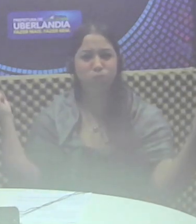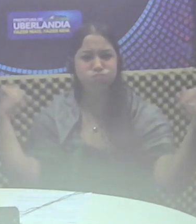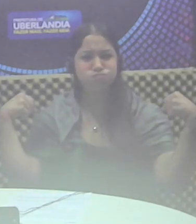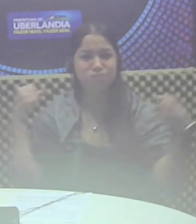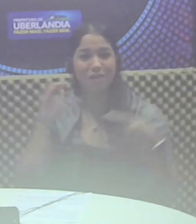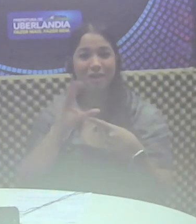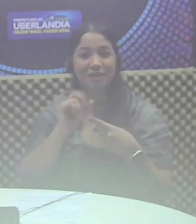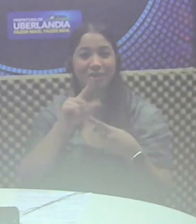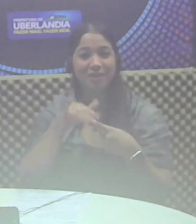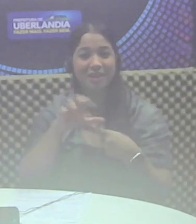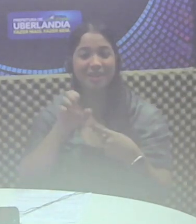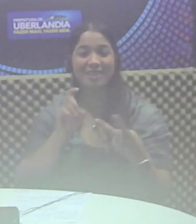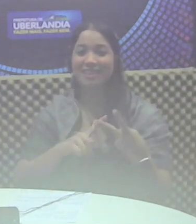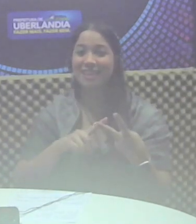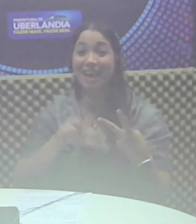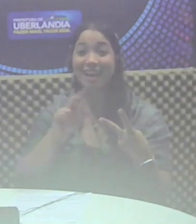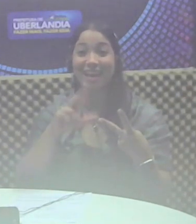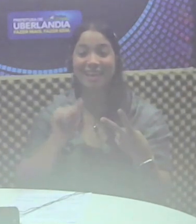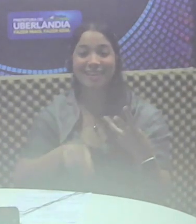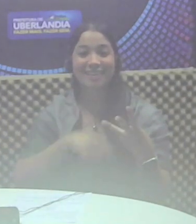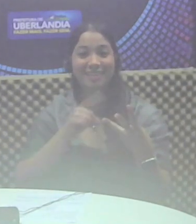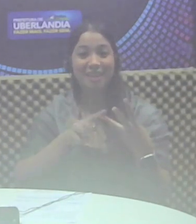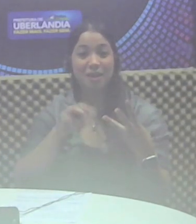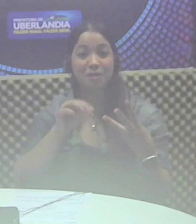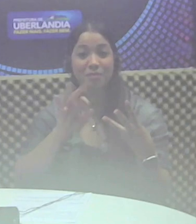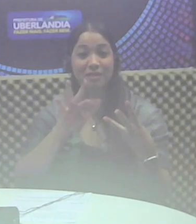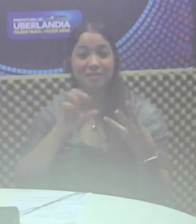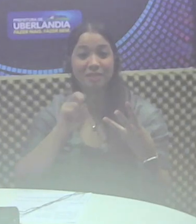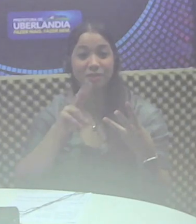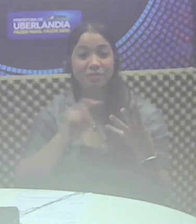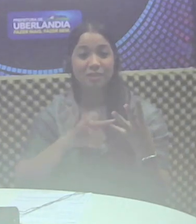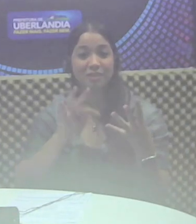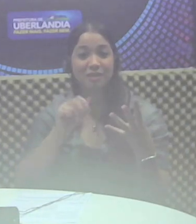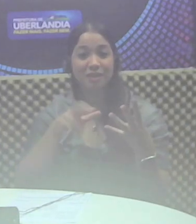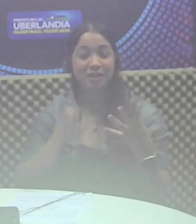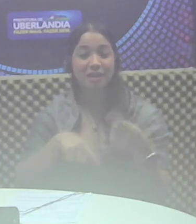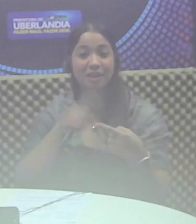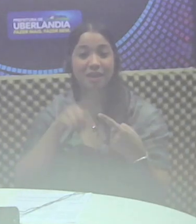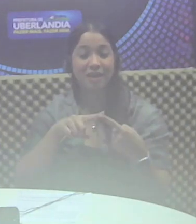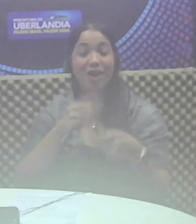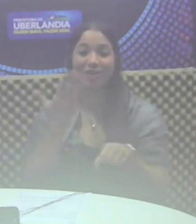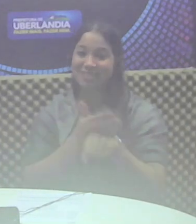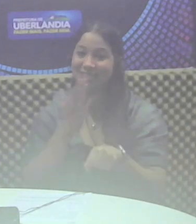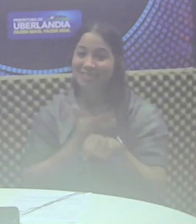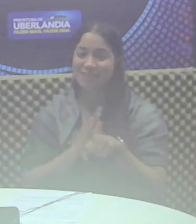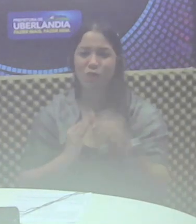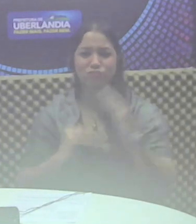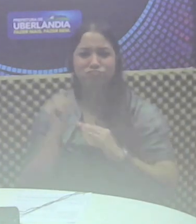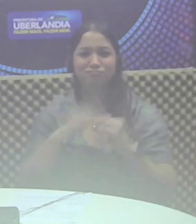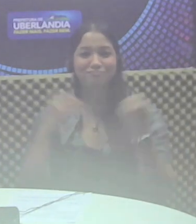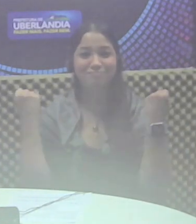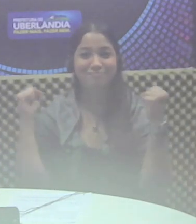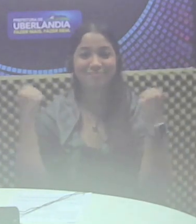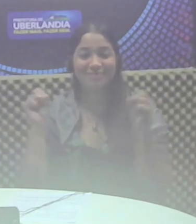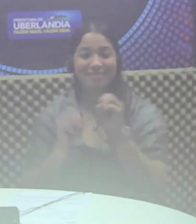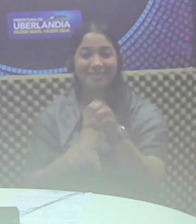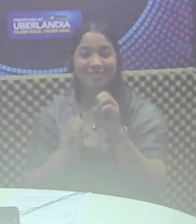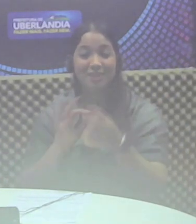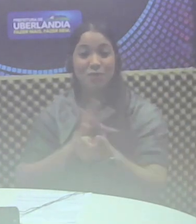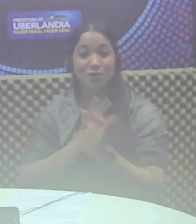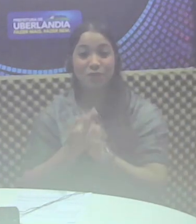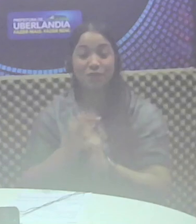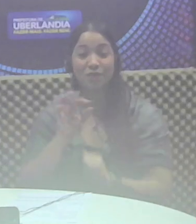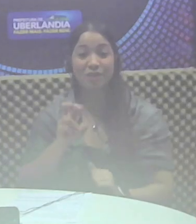caroline fernandes Lara Lima Mateus Silva Taiane Medeiros e pelo treinador e profissional de educação física da futel